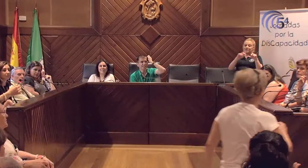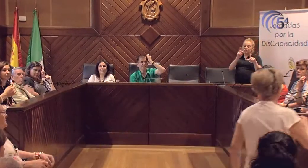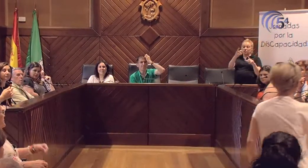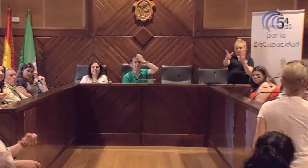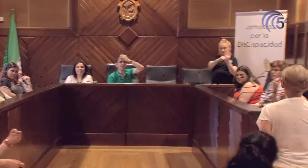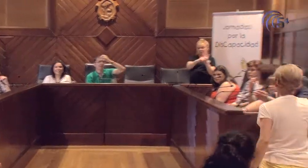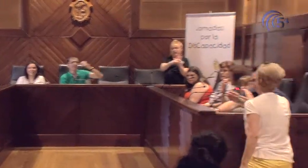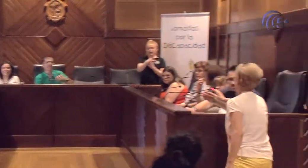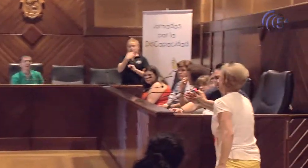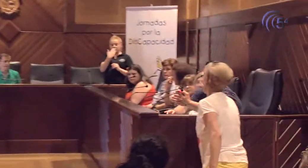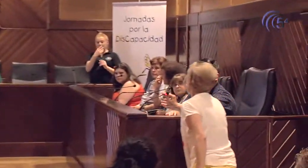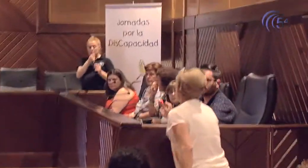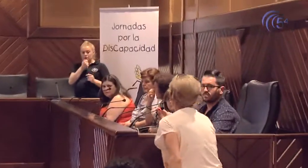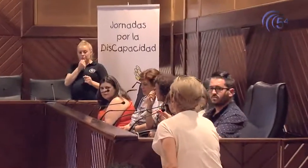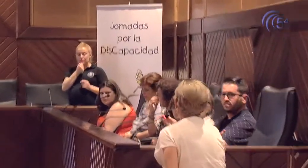Mira,